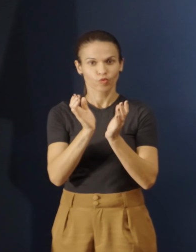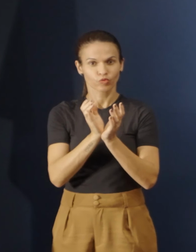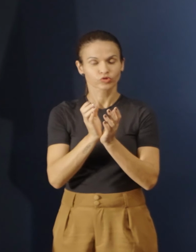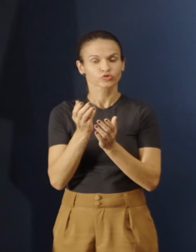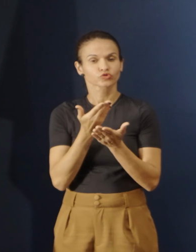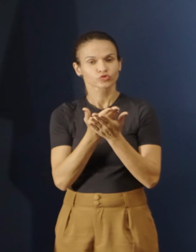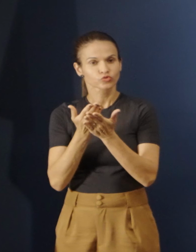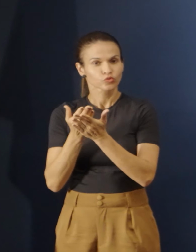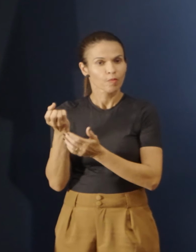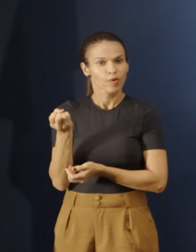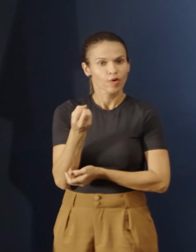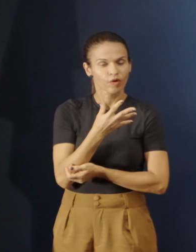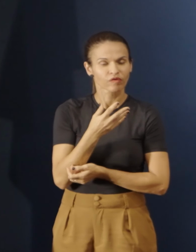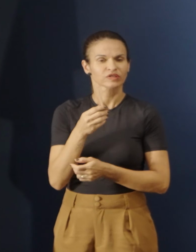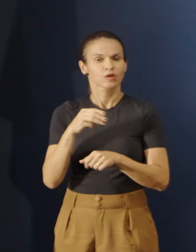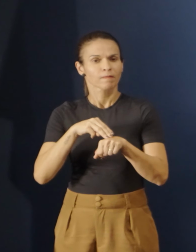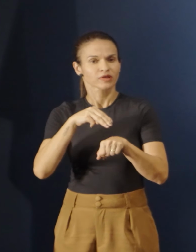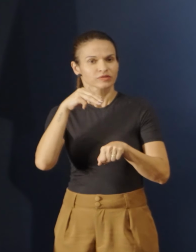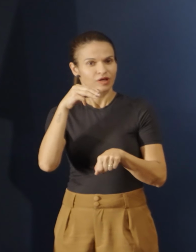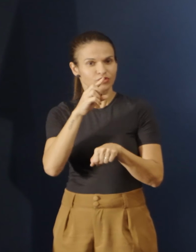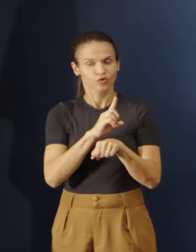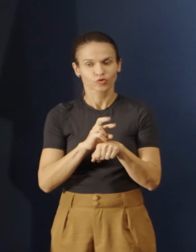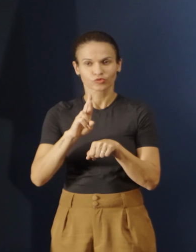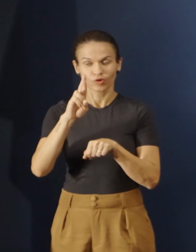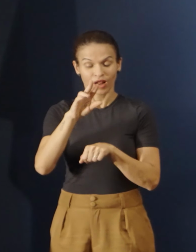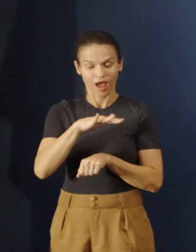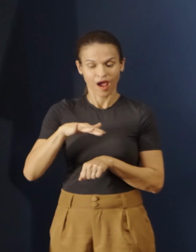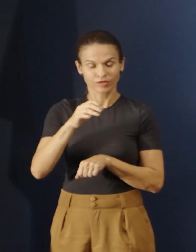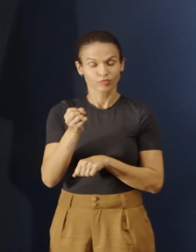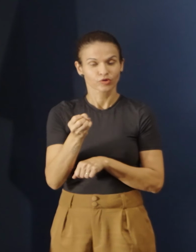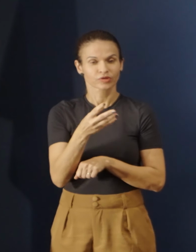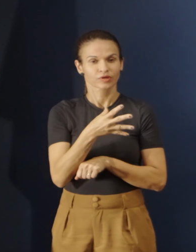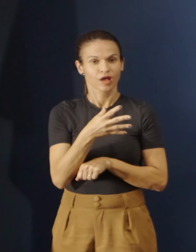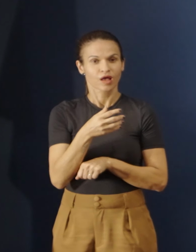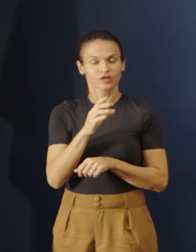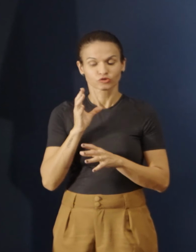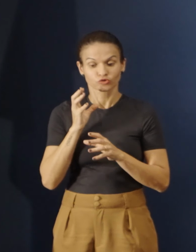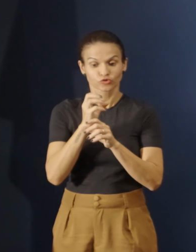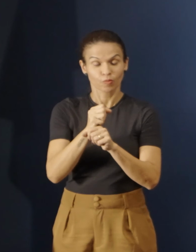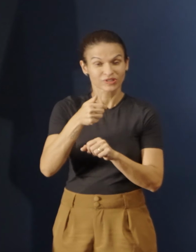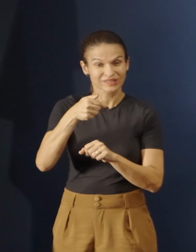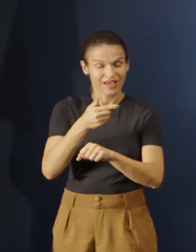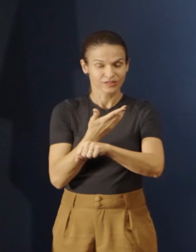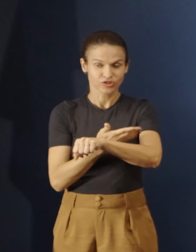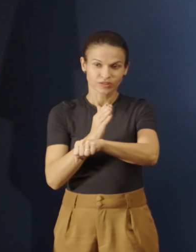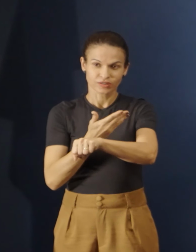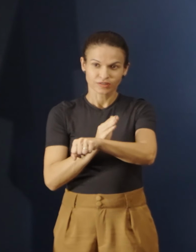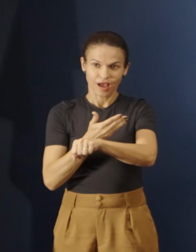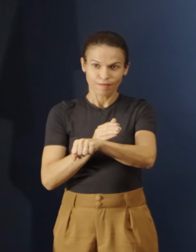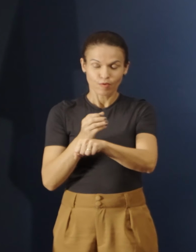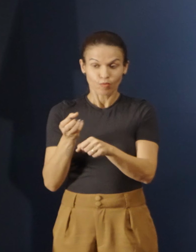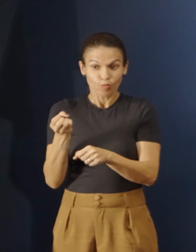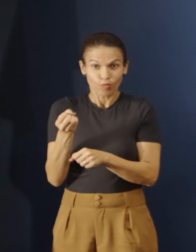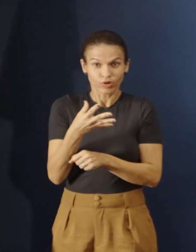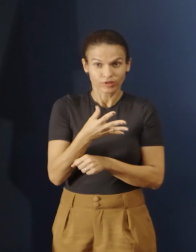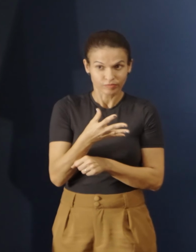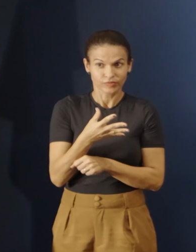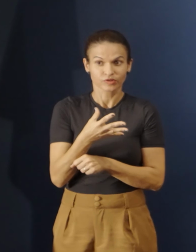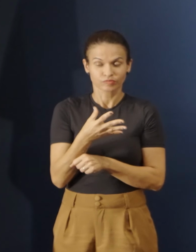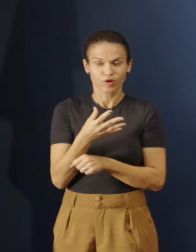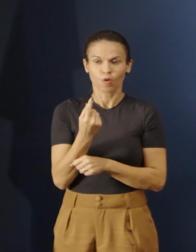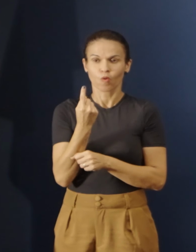ou mestrado, ou doutorado, ou graduação na área de modernismo, são 7 ensaios sobre modernismo, inclusive